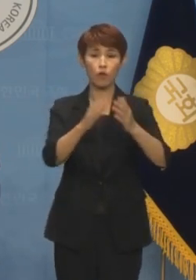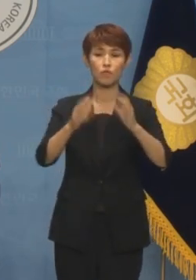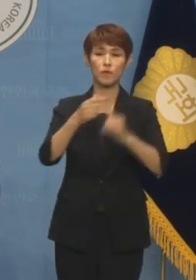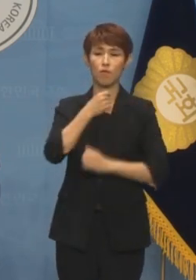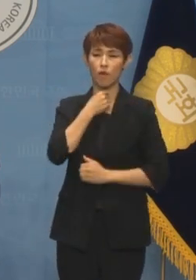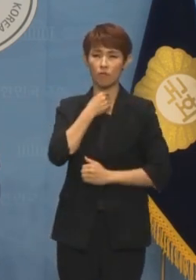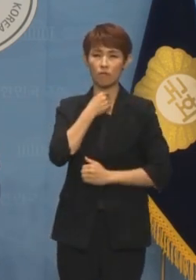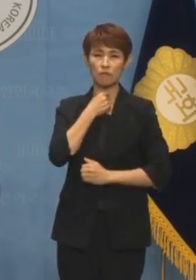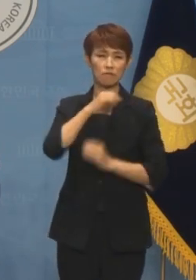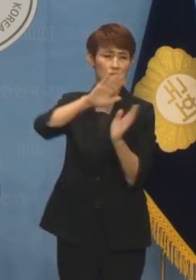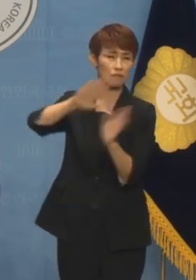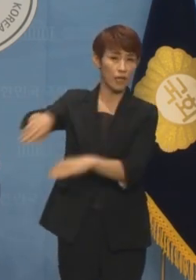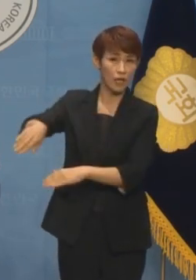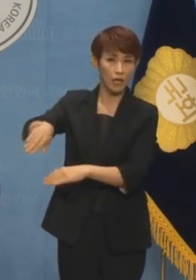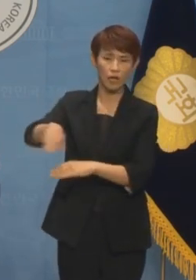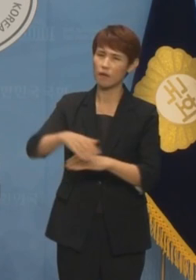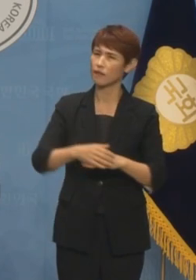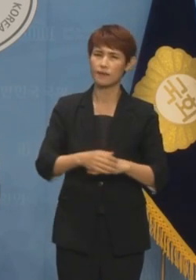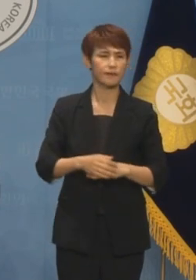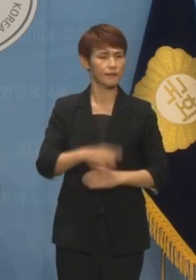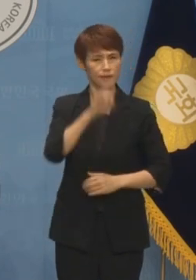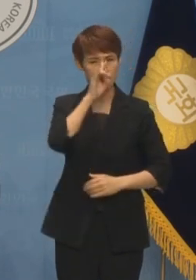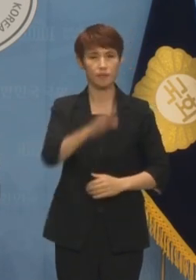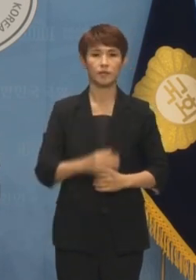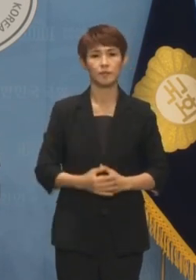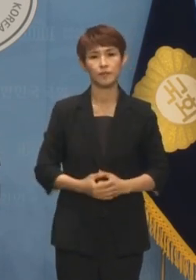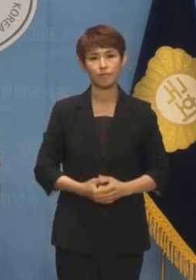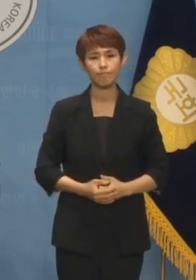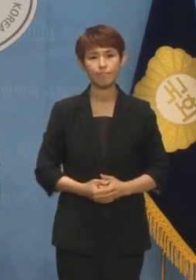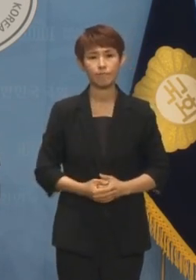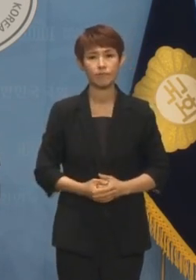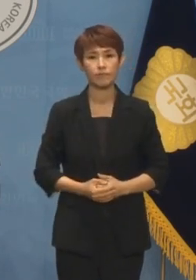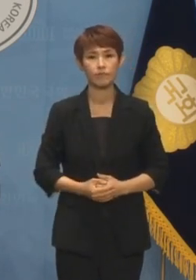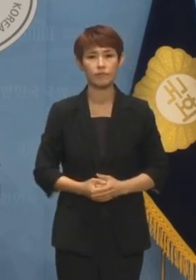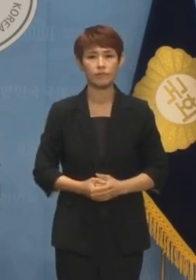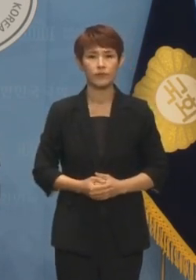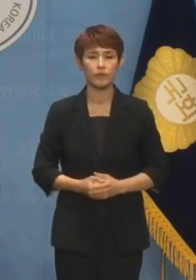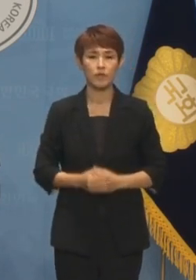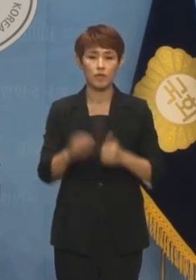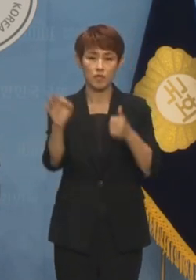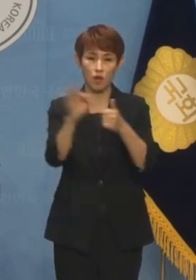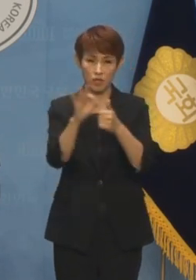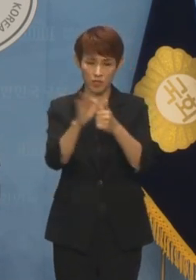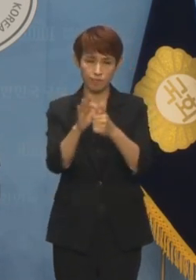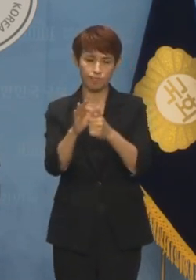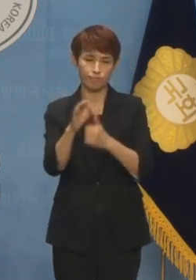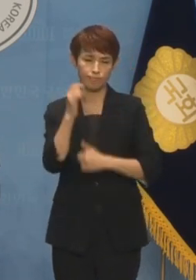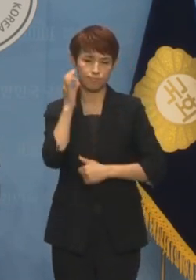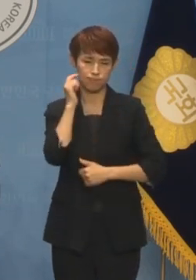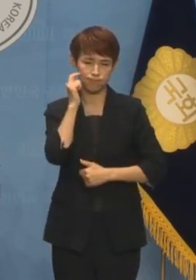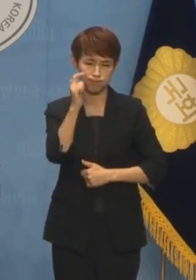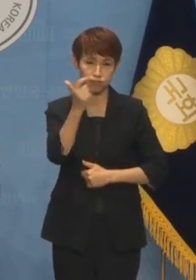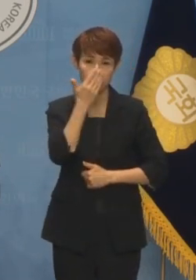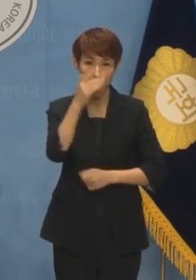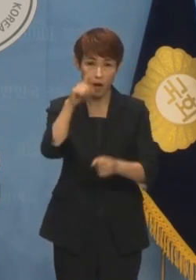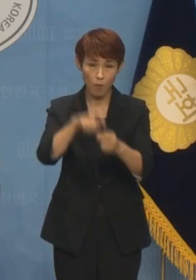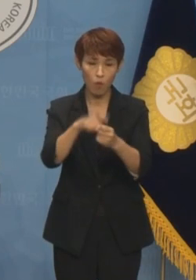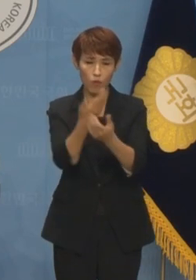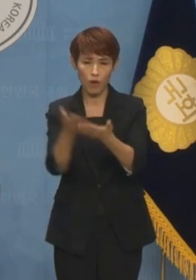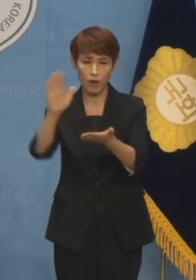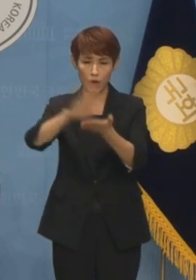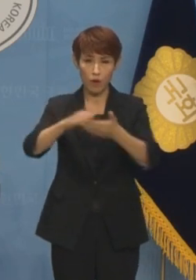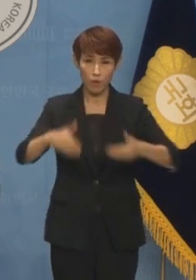열망을 저버린다면 도리가 아닙니다. 지속 가능한 연금 체계를 위해서 개혁은 필요하다는